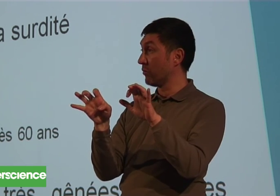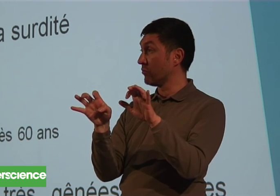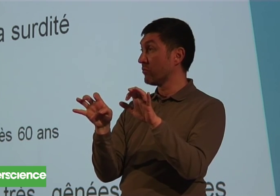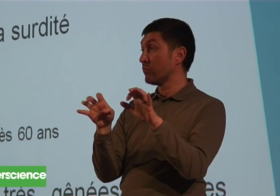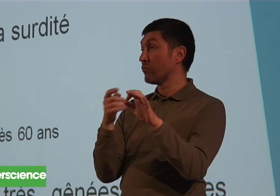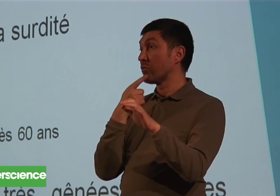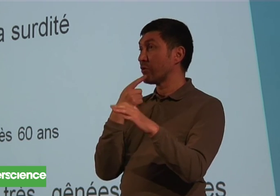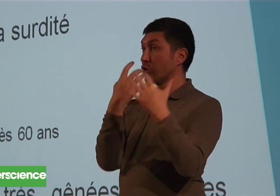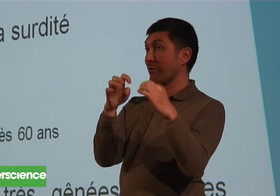l'échantillon.